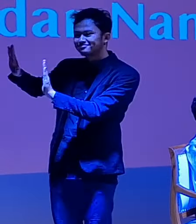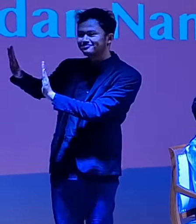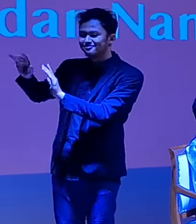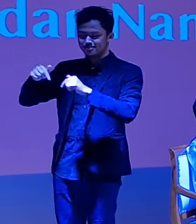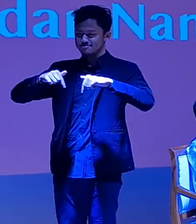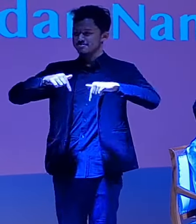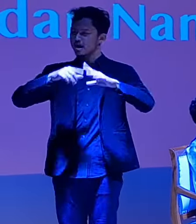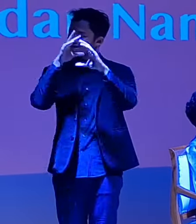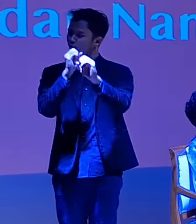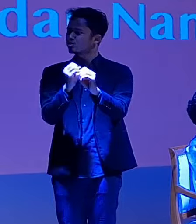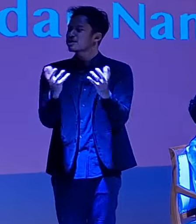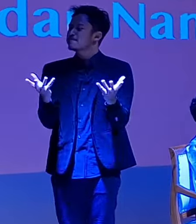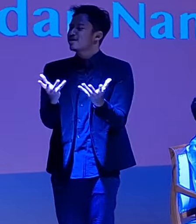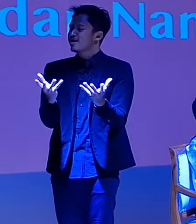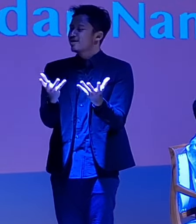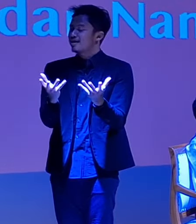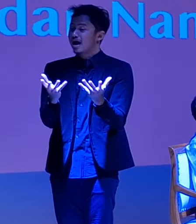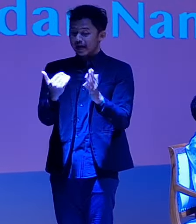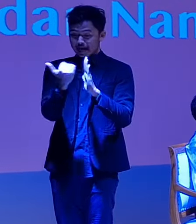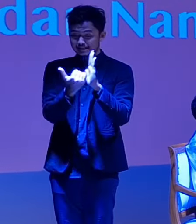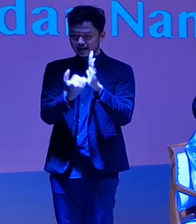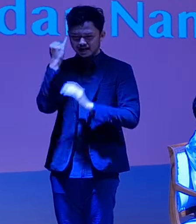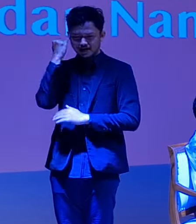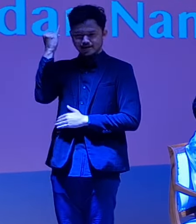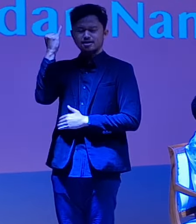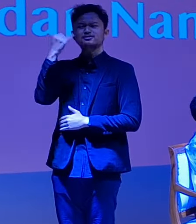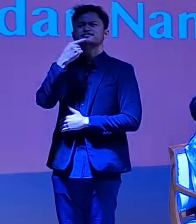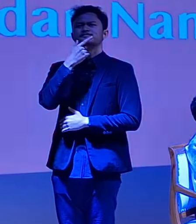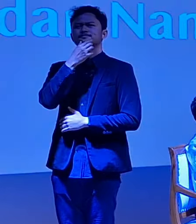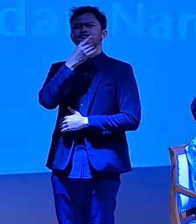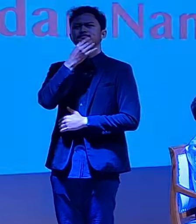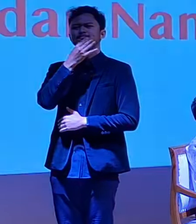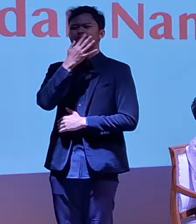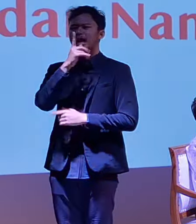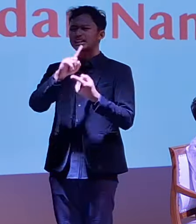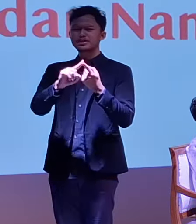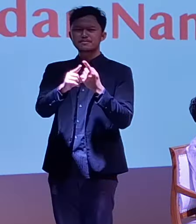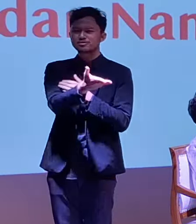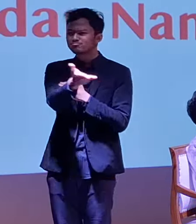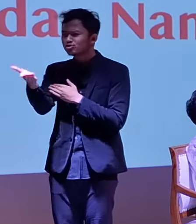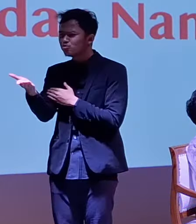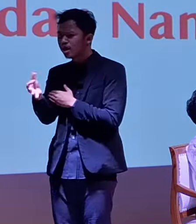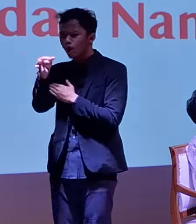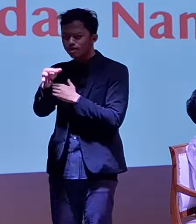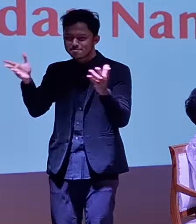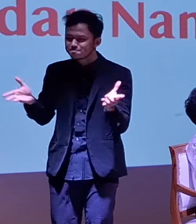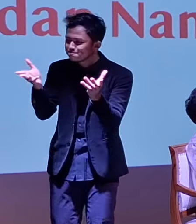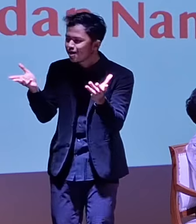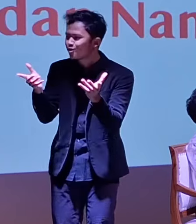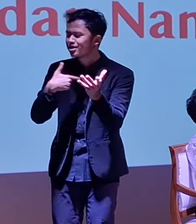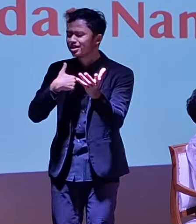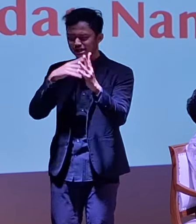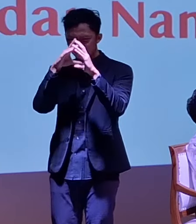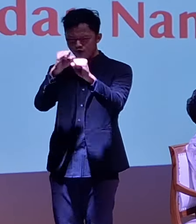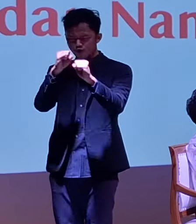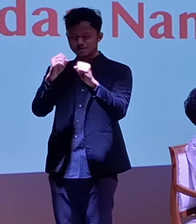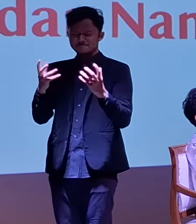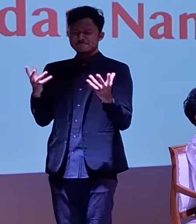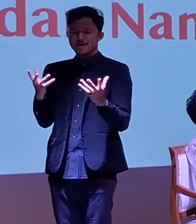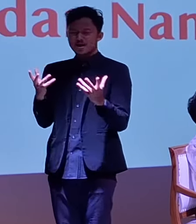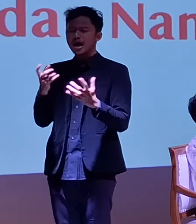mengadakan acara ini, kita menginisiasi dengan teman-teman Urundaya Kota. Kita sejenak